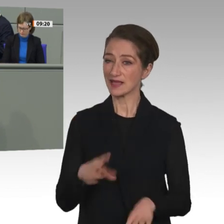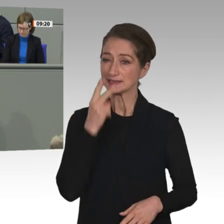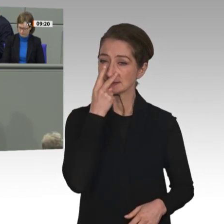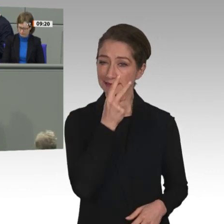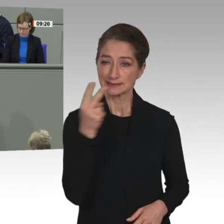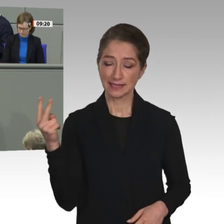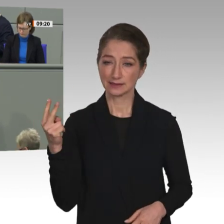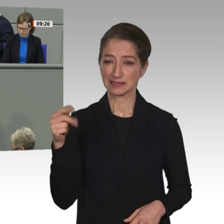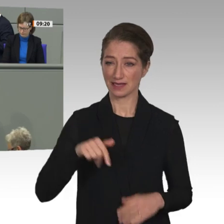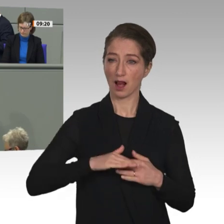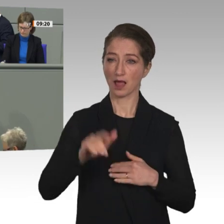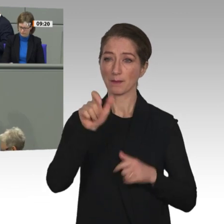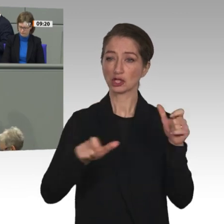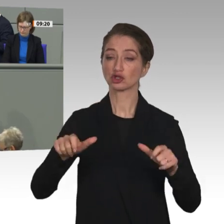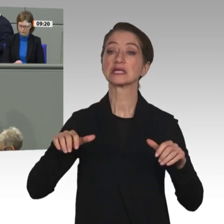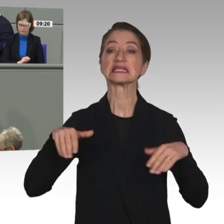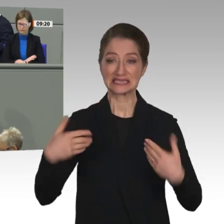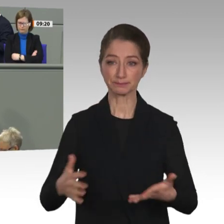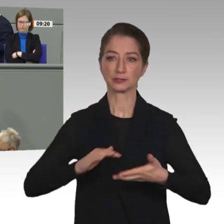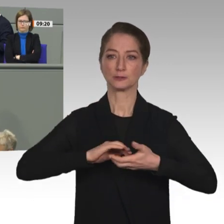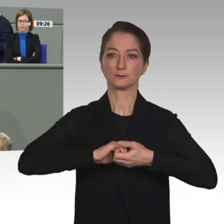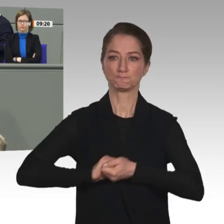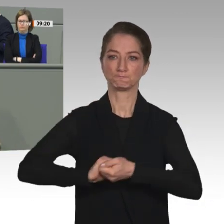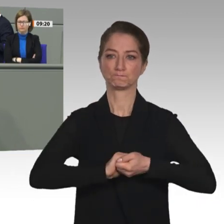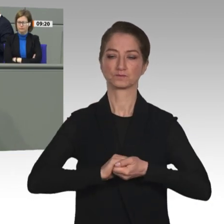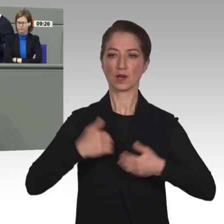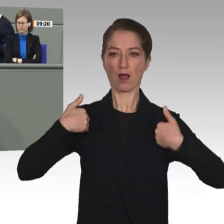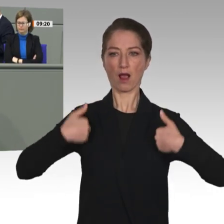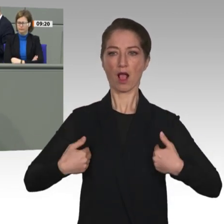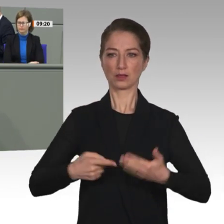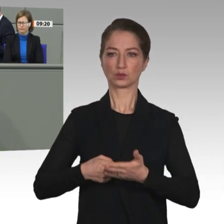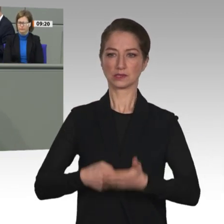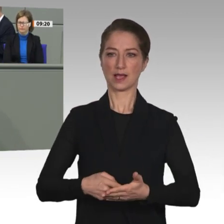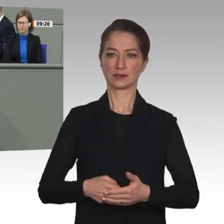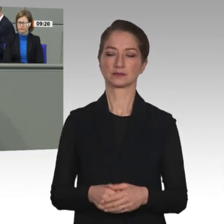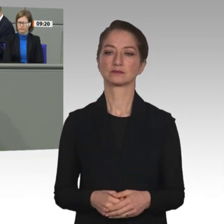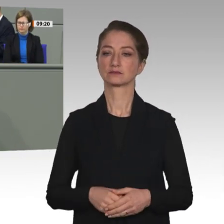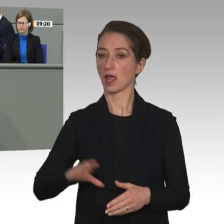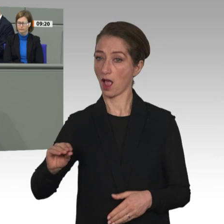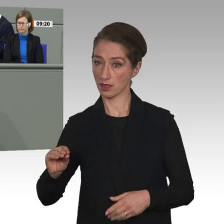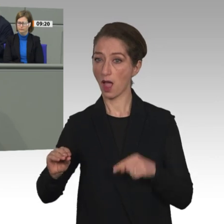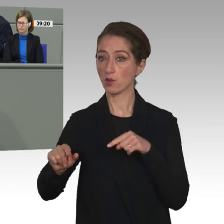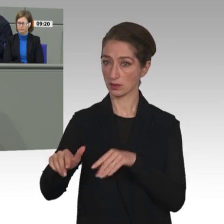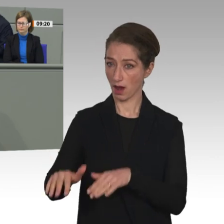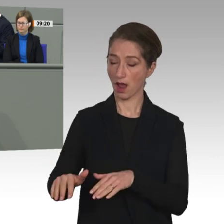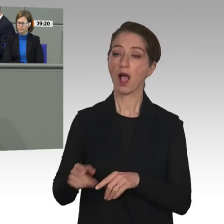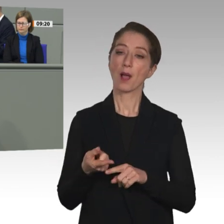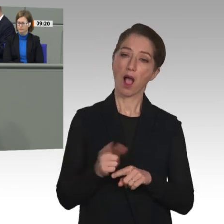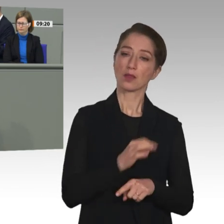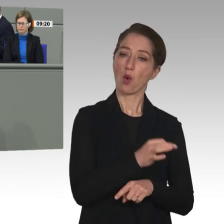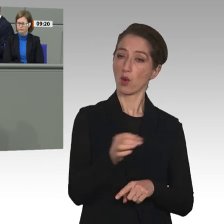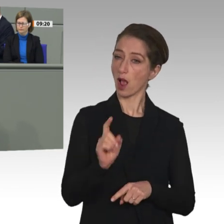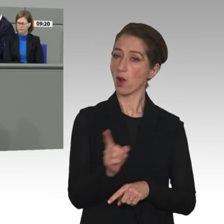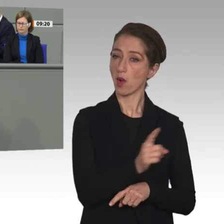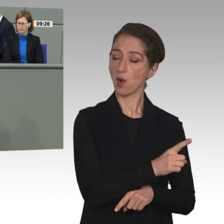wie die Menschen in diesem Land zusammenstehen und wie sie Haltung zeigen. In Hanau, aber auch in vielen, vielen anderen Orten. Wie